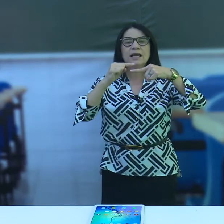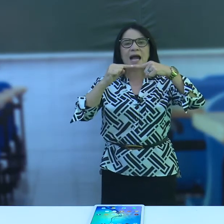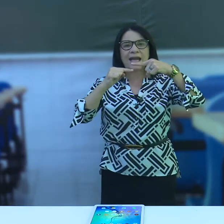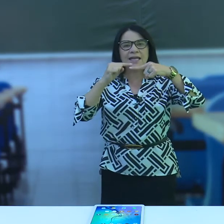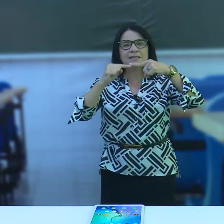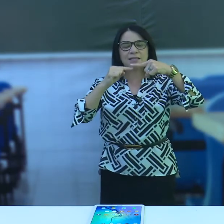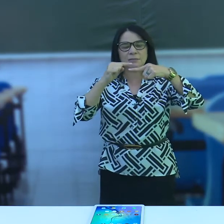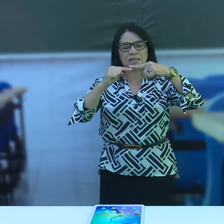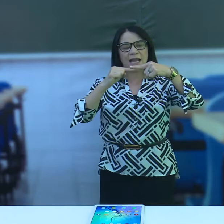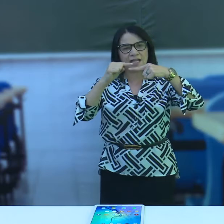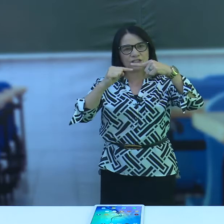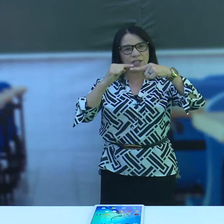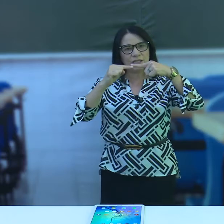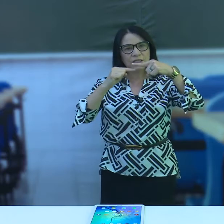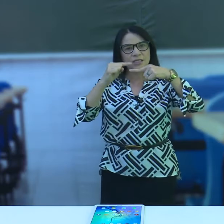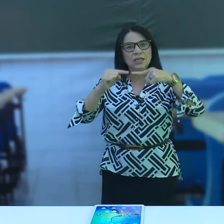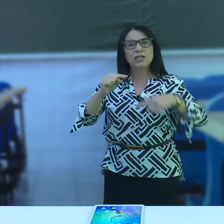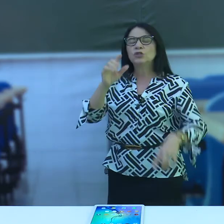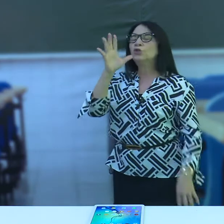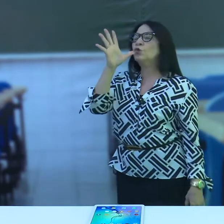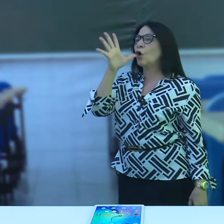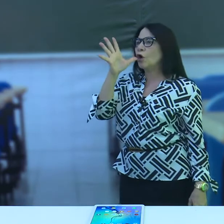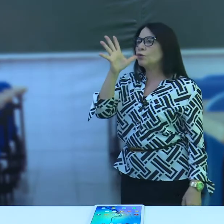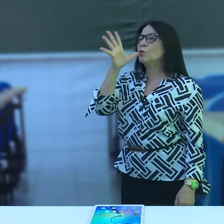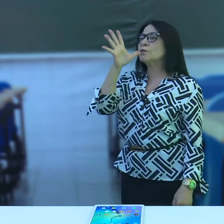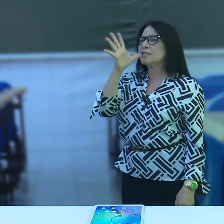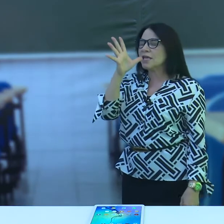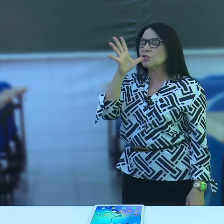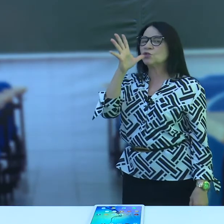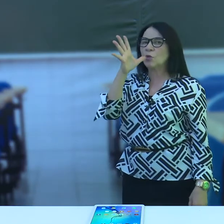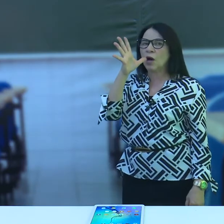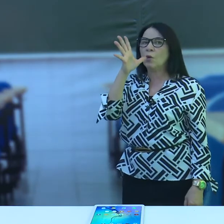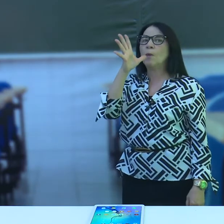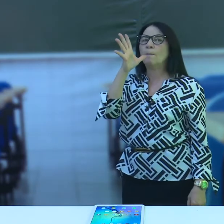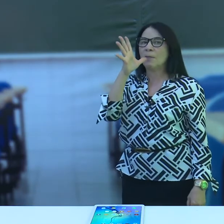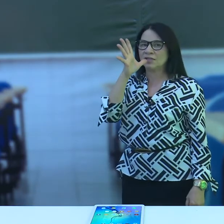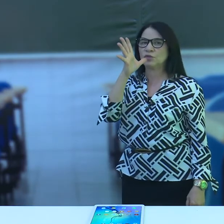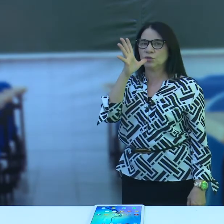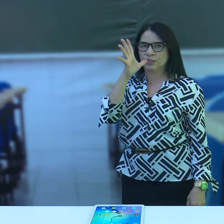a extremidade do órgão sexual masculino.